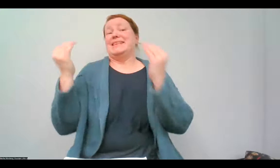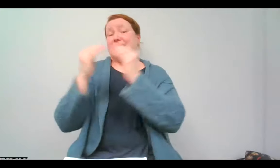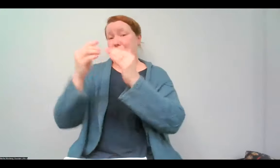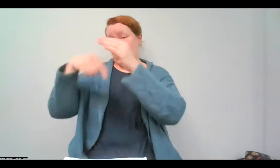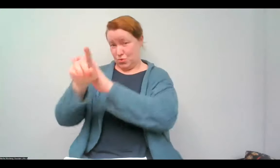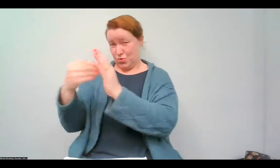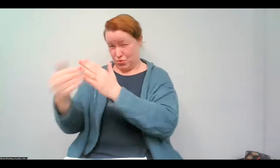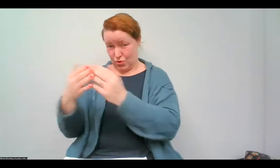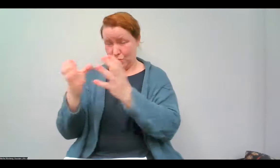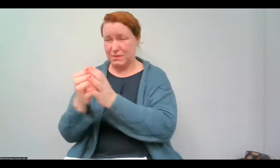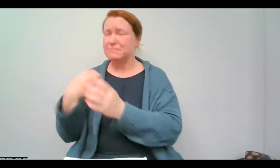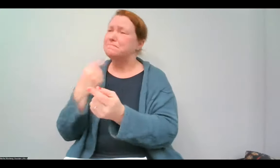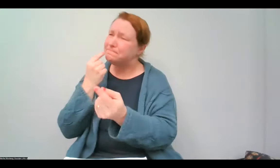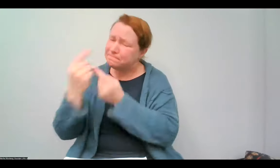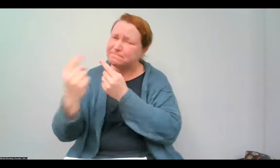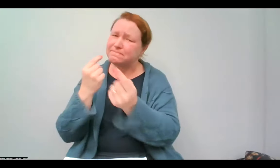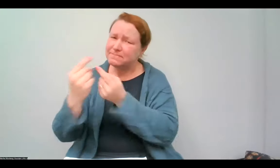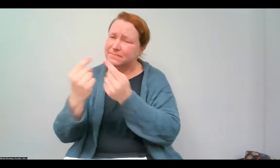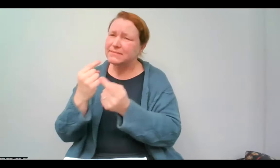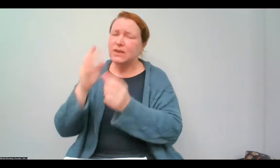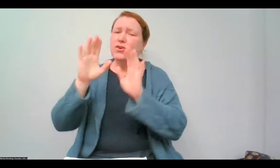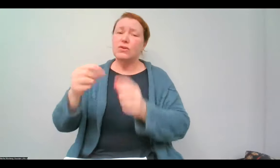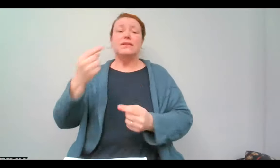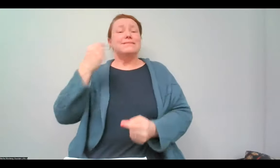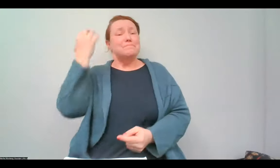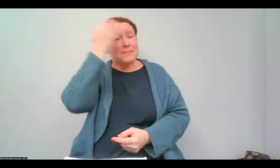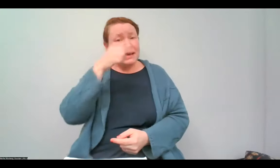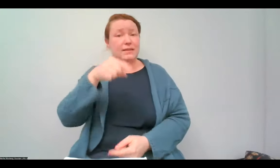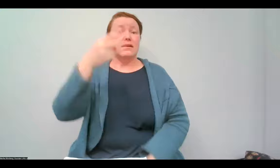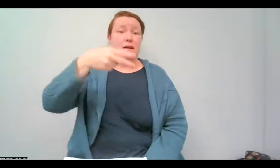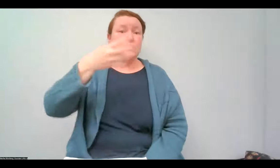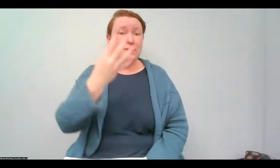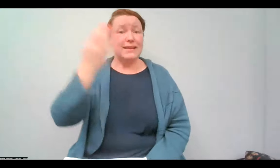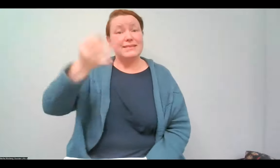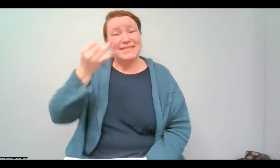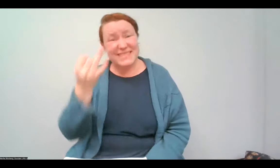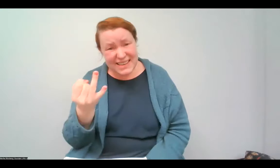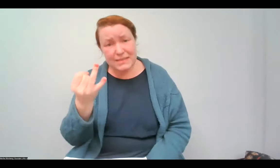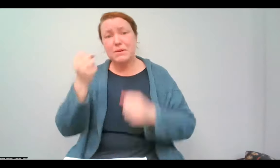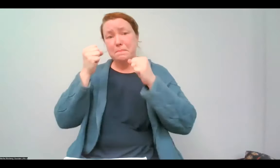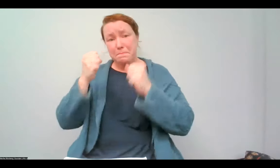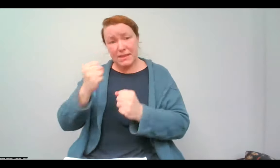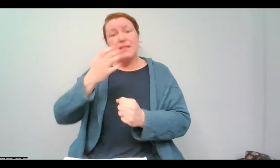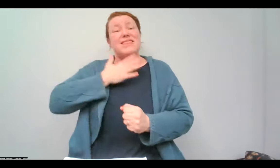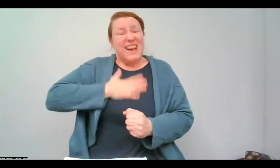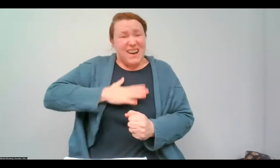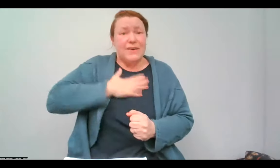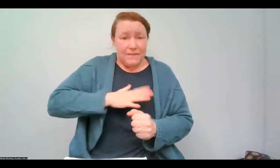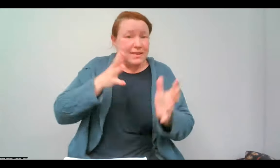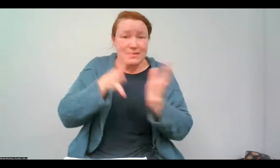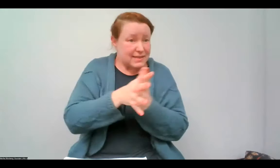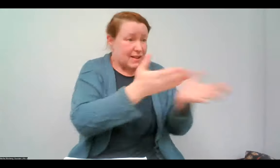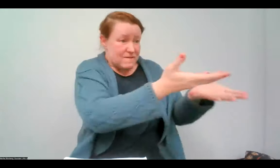tämä tulevaisuustyöryhmä, josta mainitsin siellä STM:n alla, me käytiin keskustelua siitä, että olisi joku